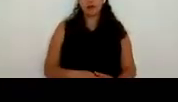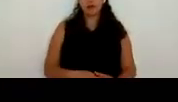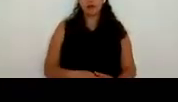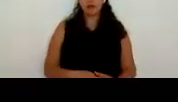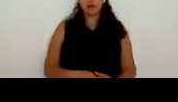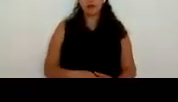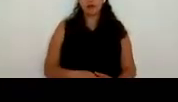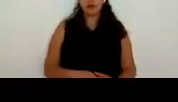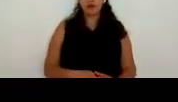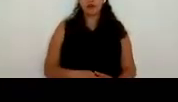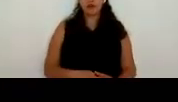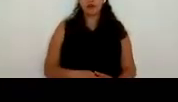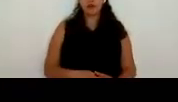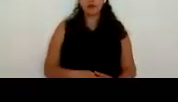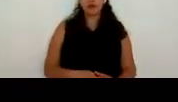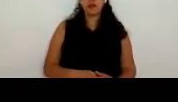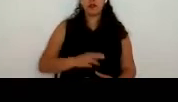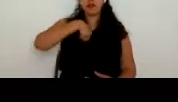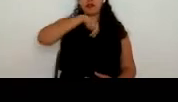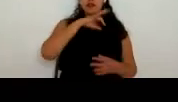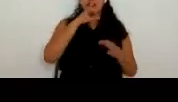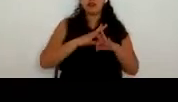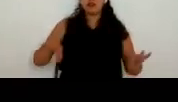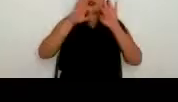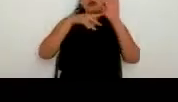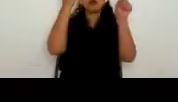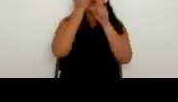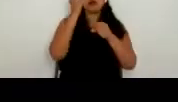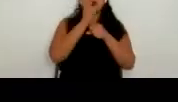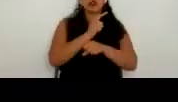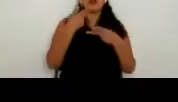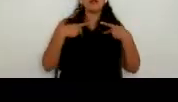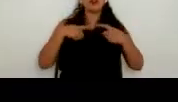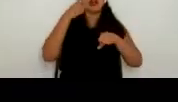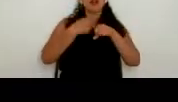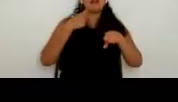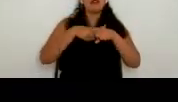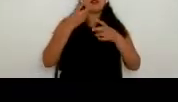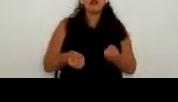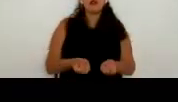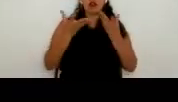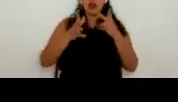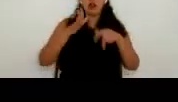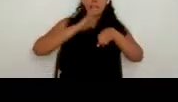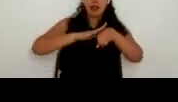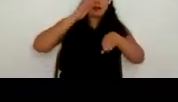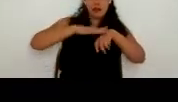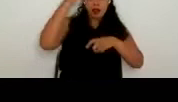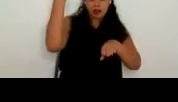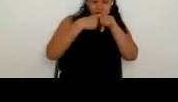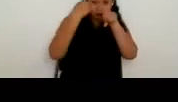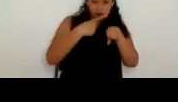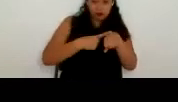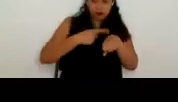para nosotros será importante también identificar el número de enfermos en la familia porque estemos enfermos en la familia hay más